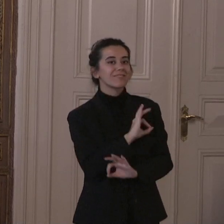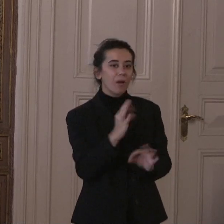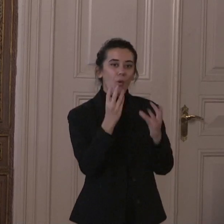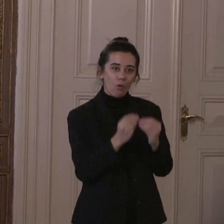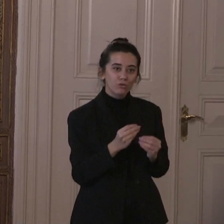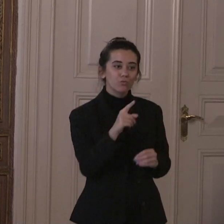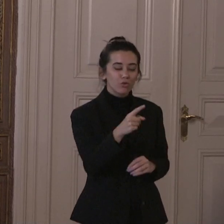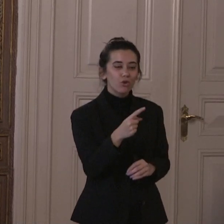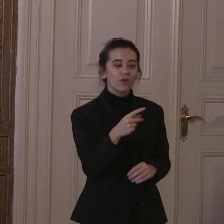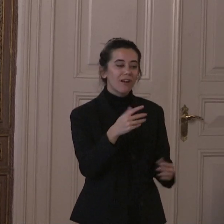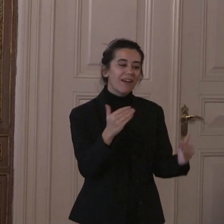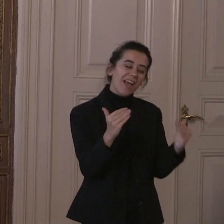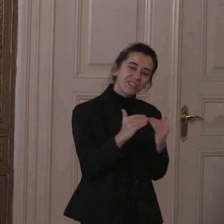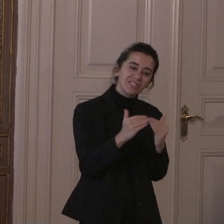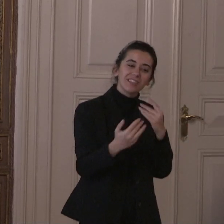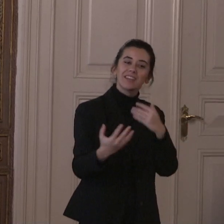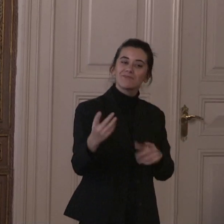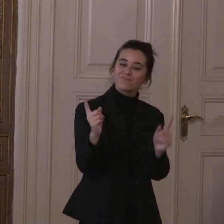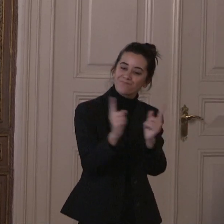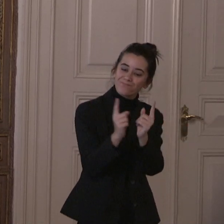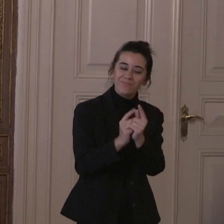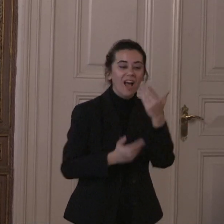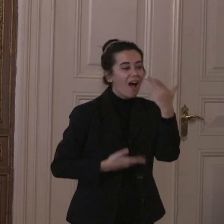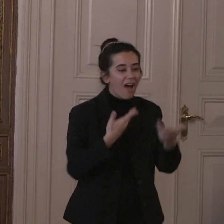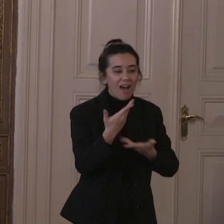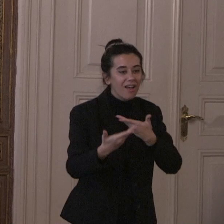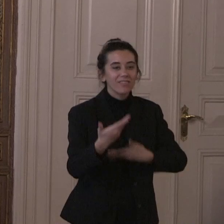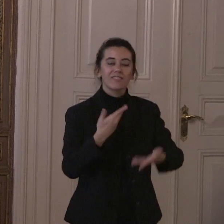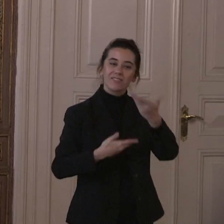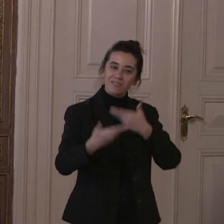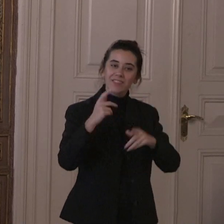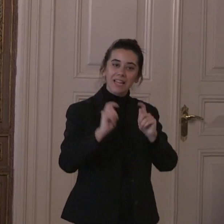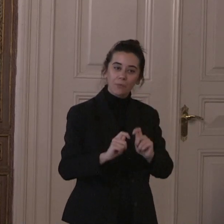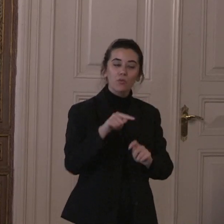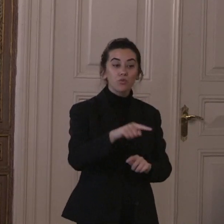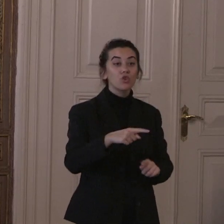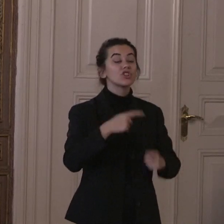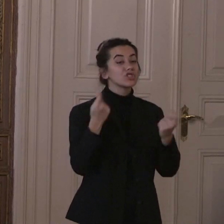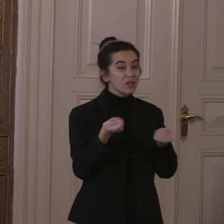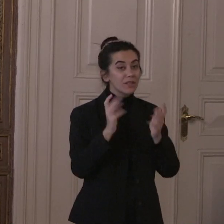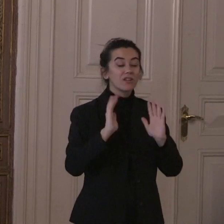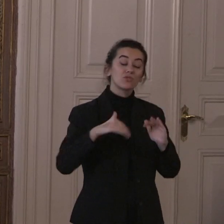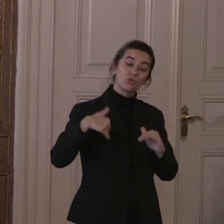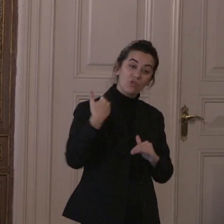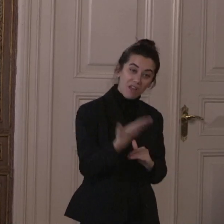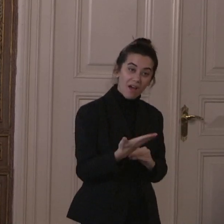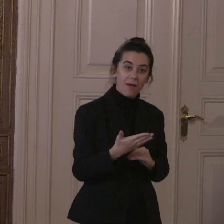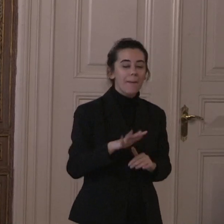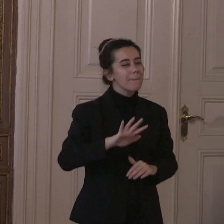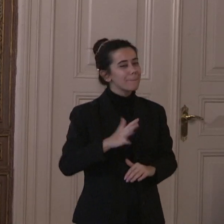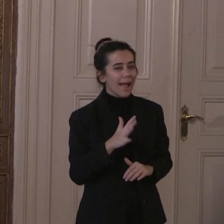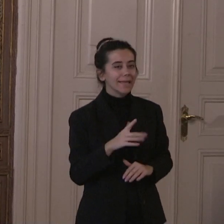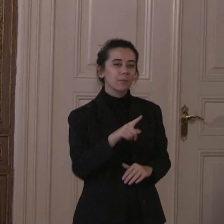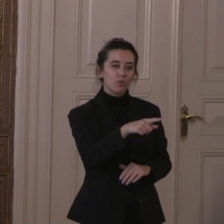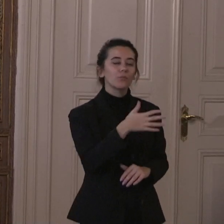eşleştirmiştik. Birbirlerine anlatmışlardı ne olduğunu. Bu etkinlikten sonra ve zaten belki bilimsel